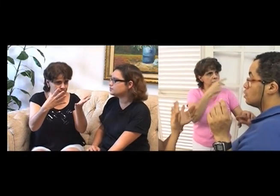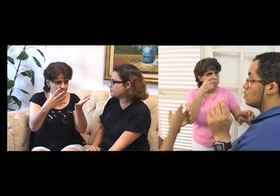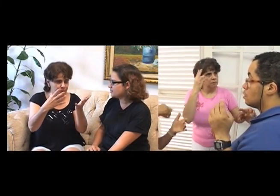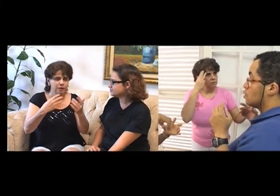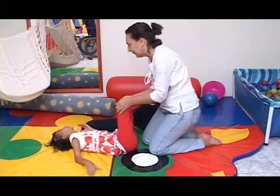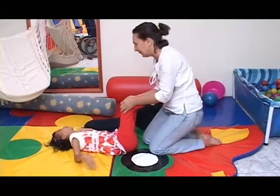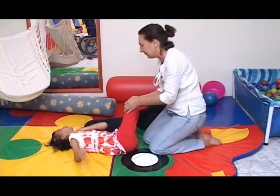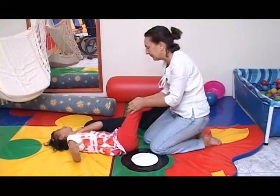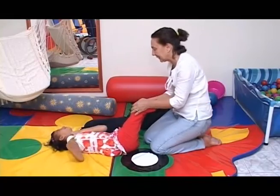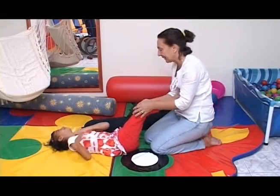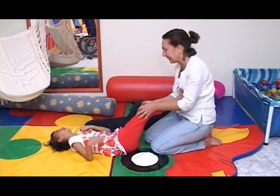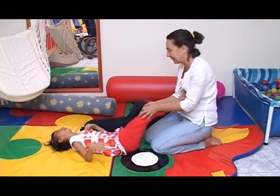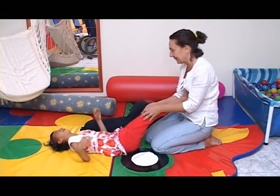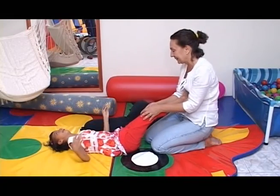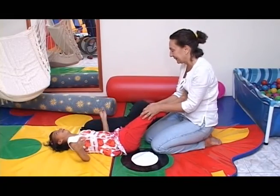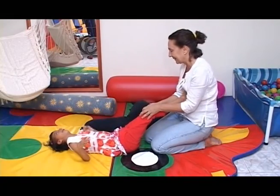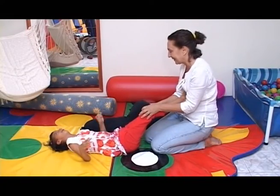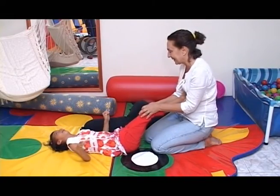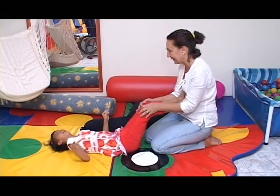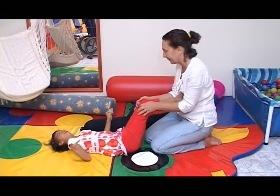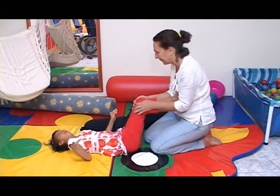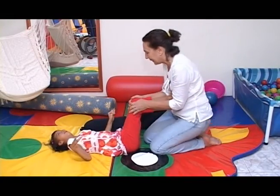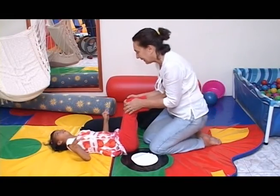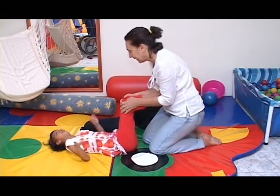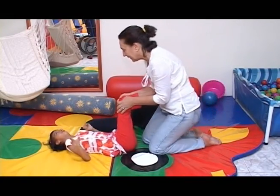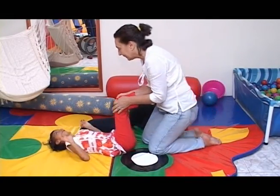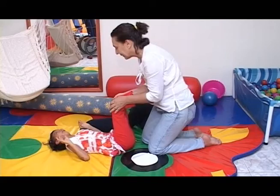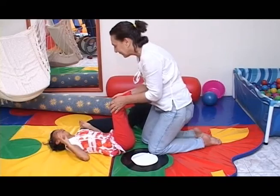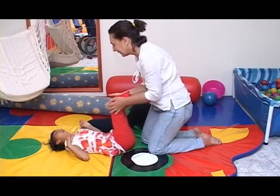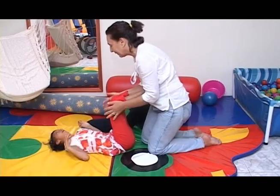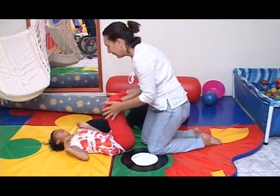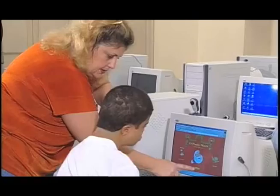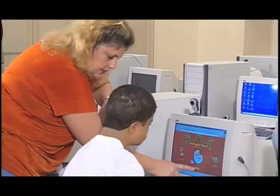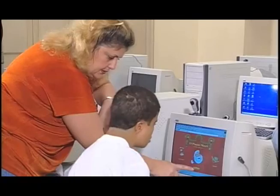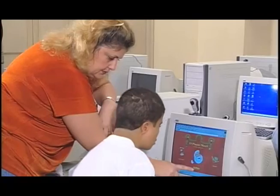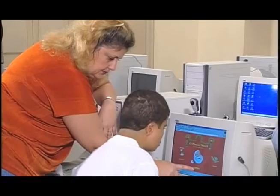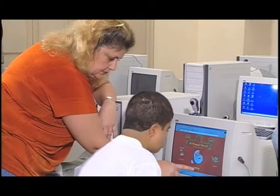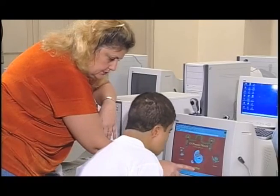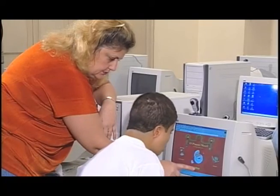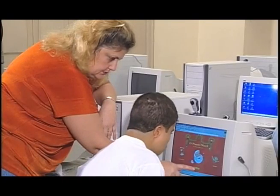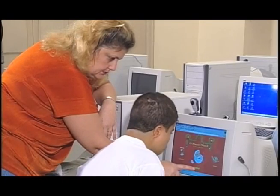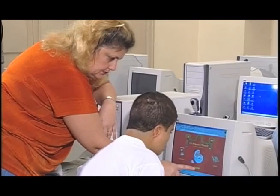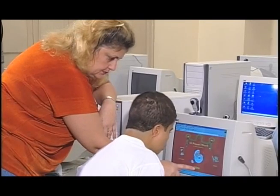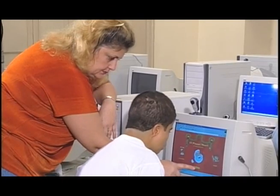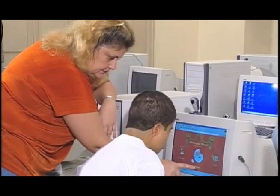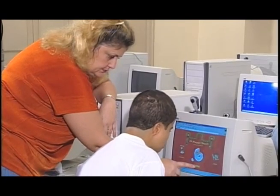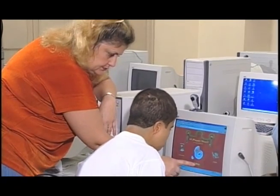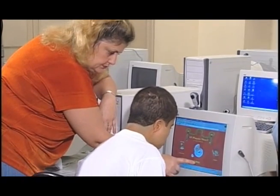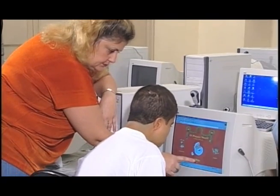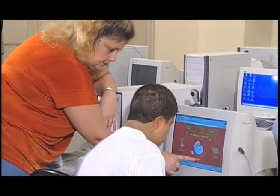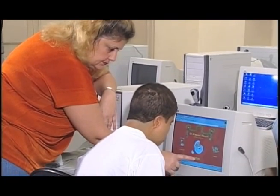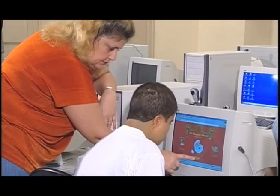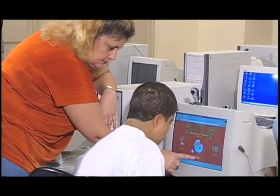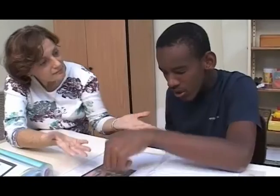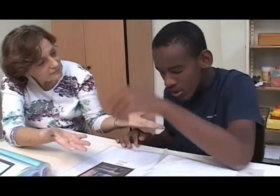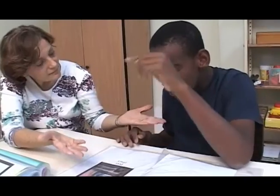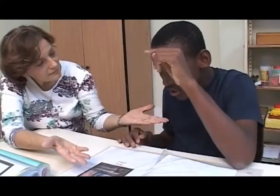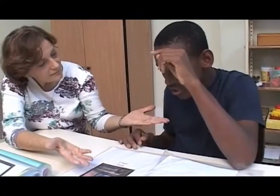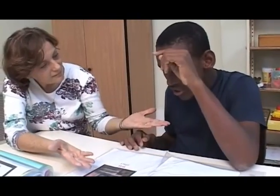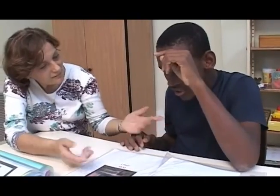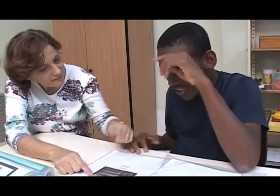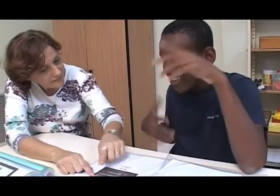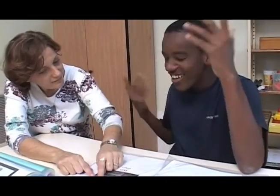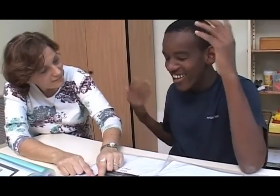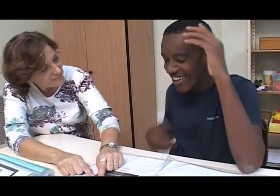Isso é muito bom. O surdo-cego tem potencial para desenvolver habilidades e assim participar mais de sua